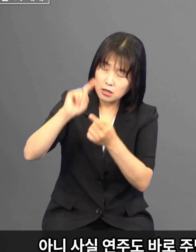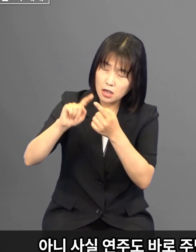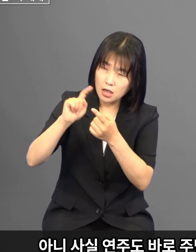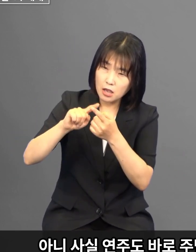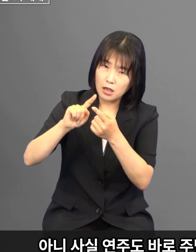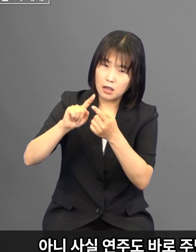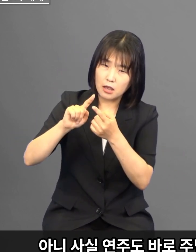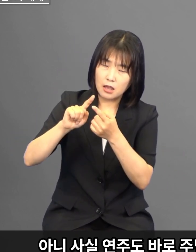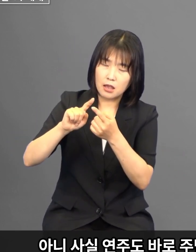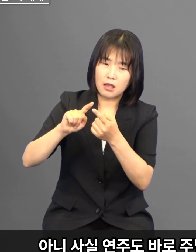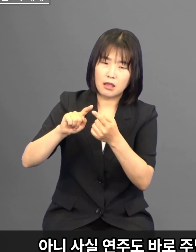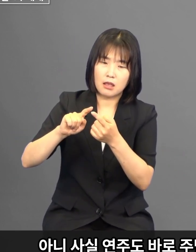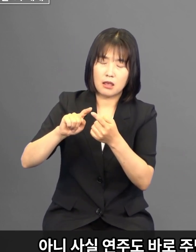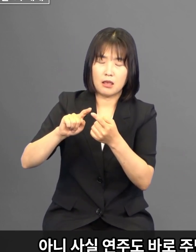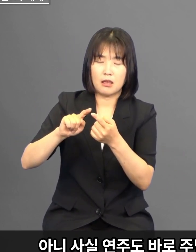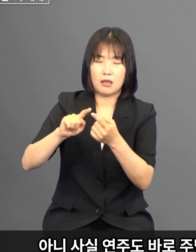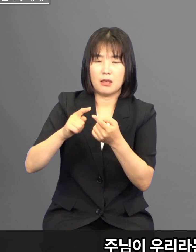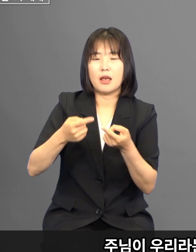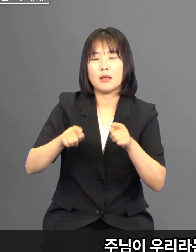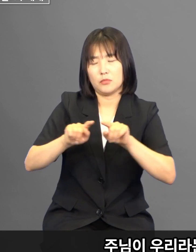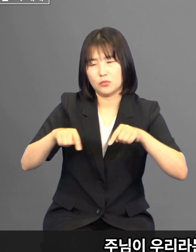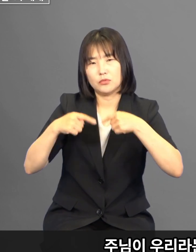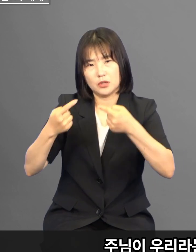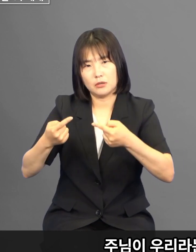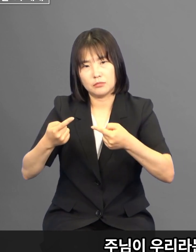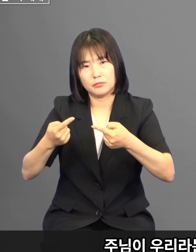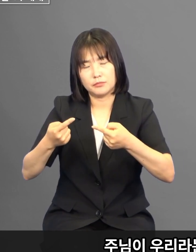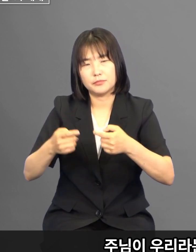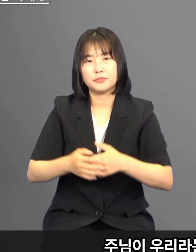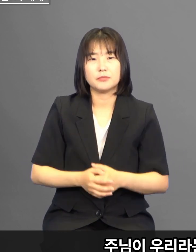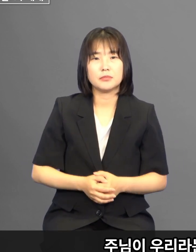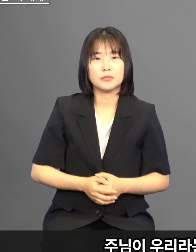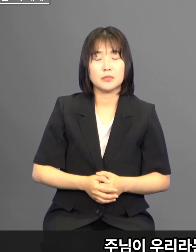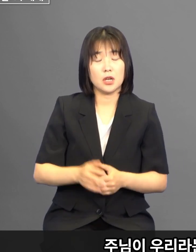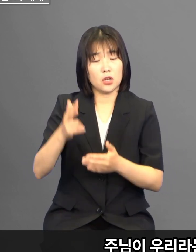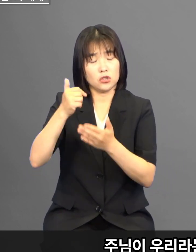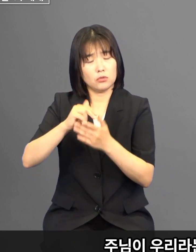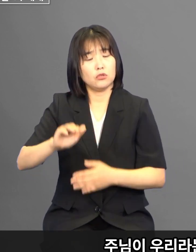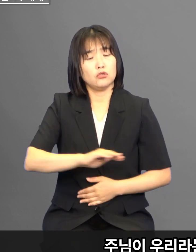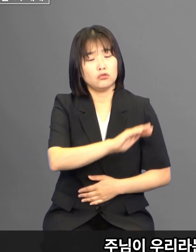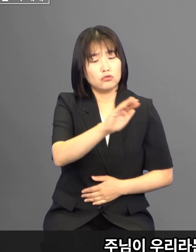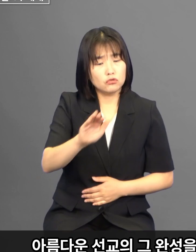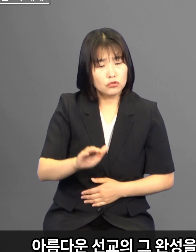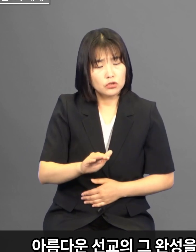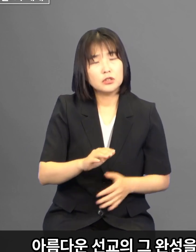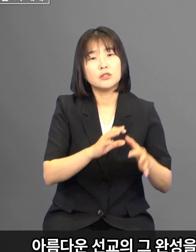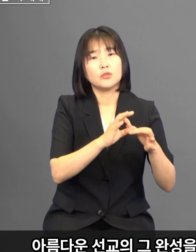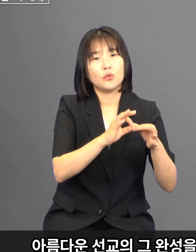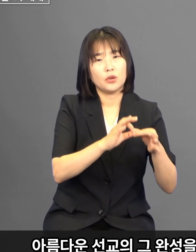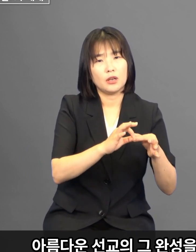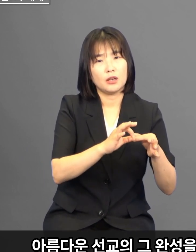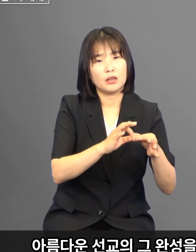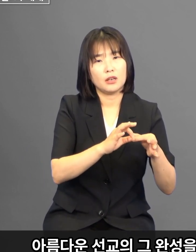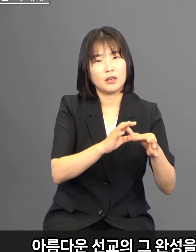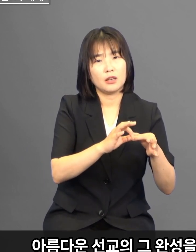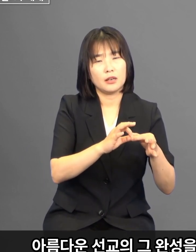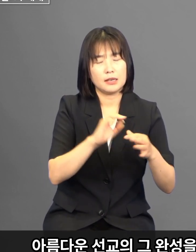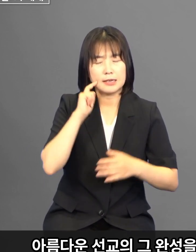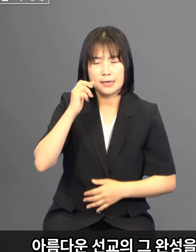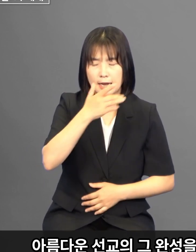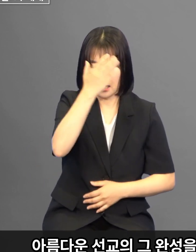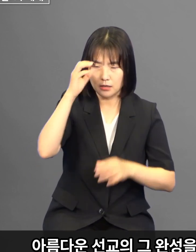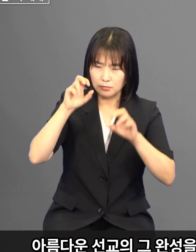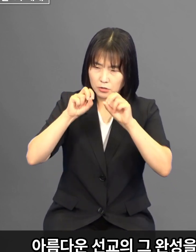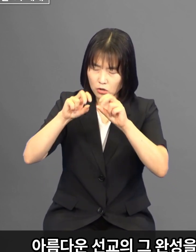연주도 바로 주님이 하시는 거예요. 우리는 악기니까 주님이 우리라는 악기를 통하여 연주하여 아름다운 선교의 그 완성을 이룰